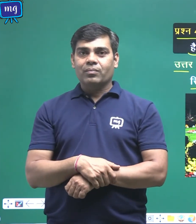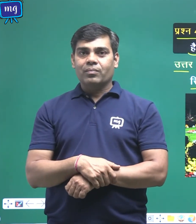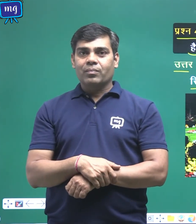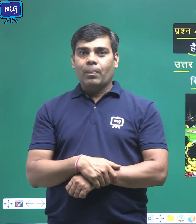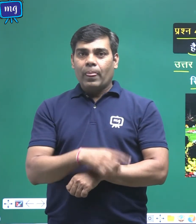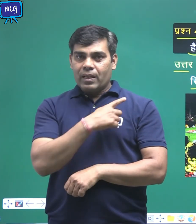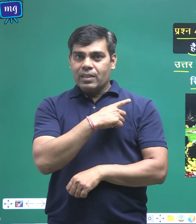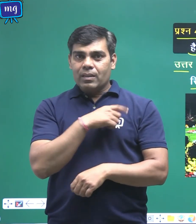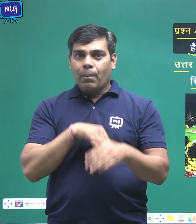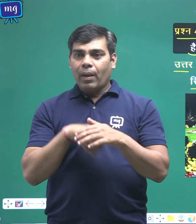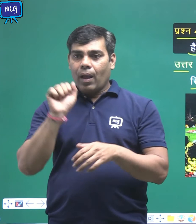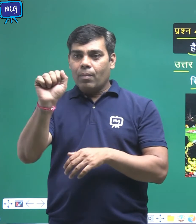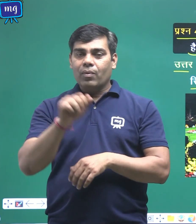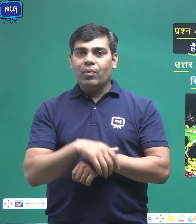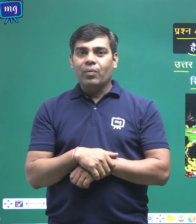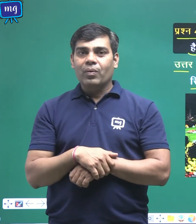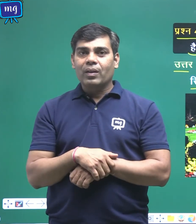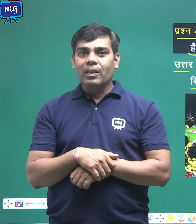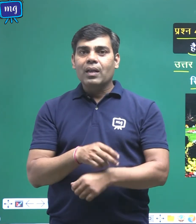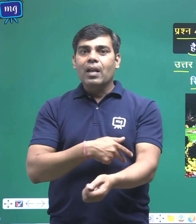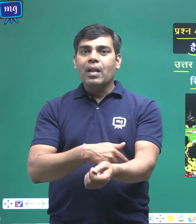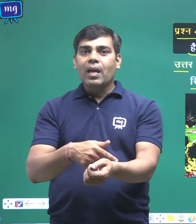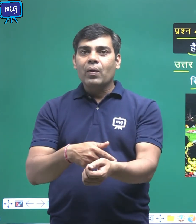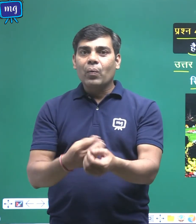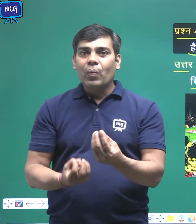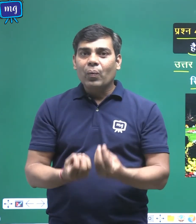इसमें आपको नेहरू उद्यान